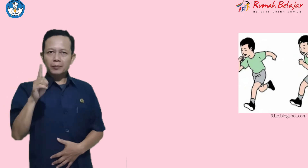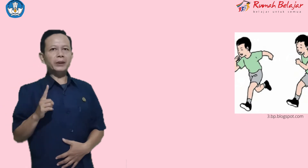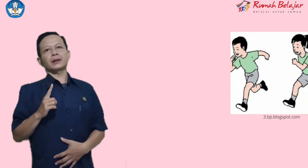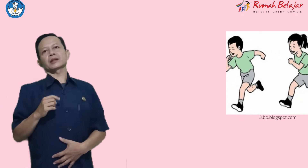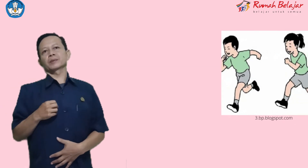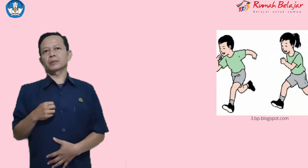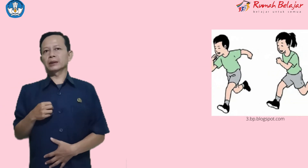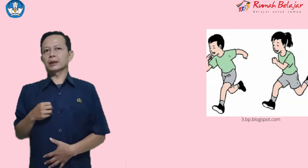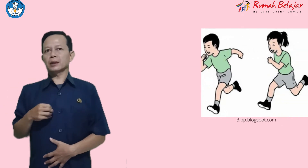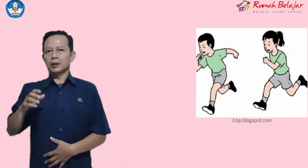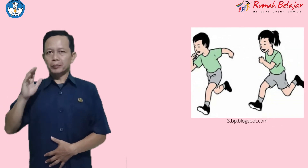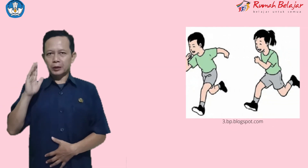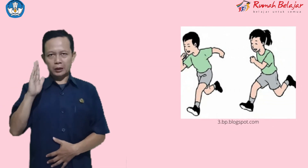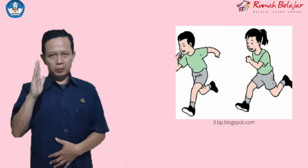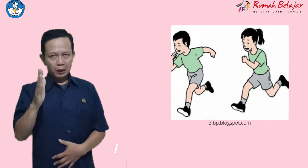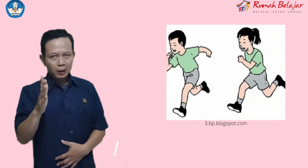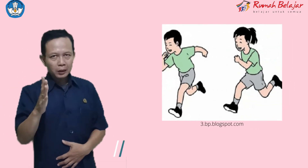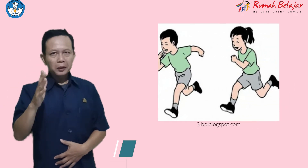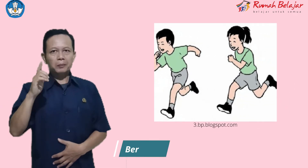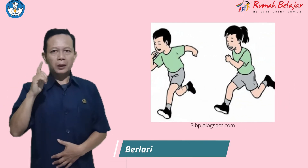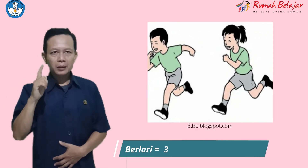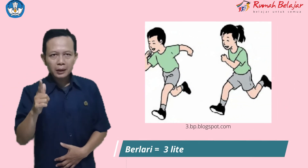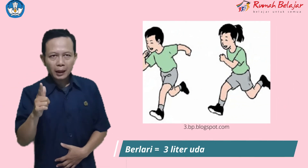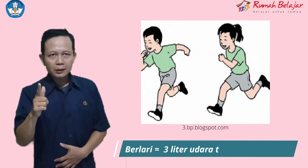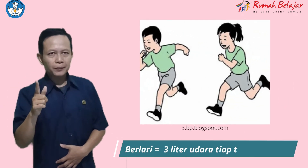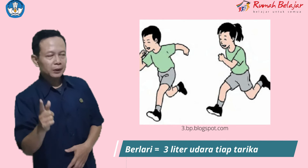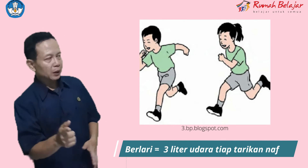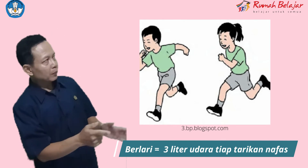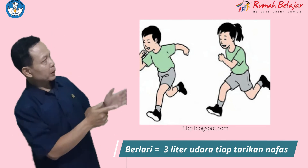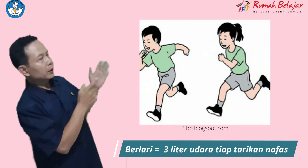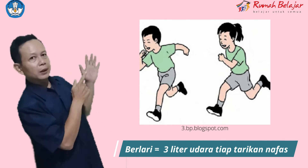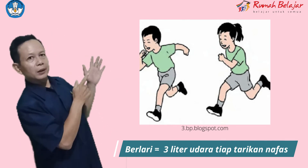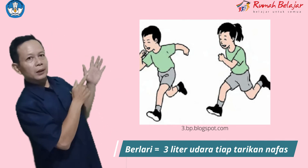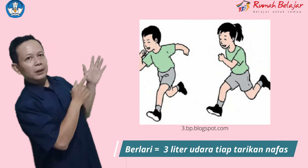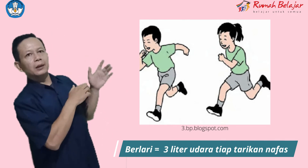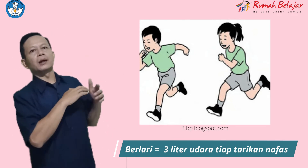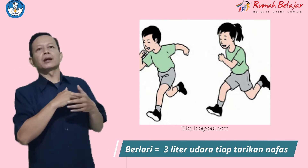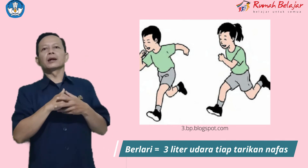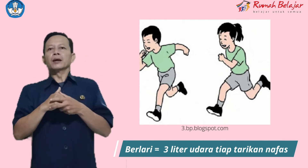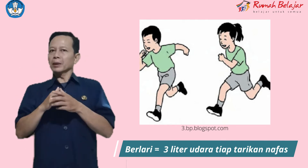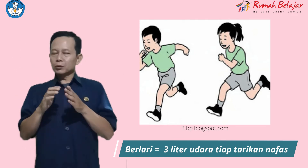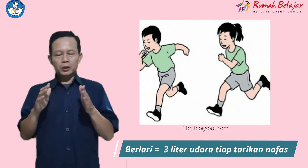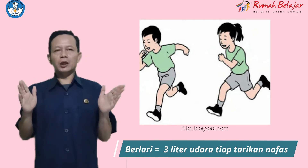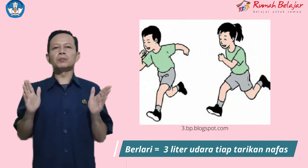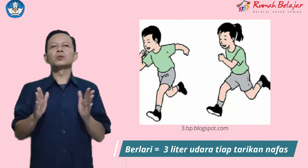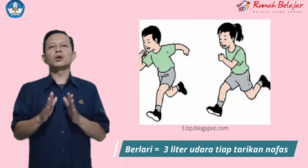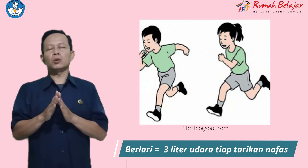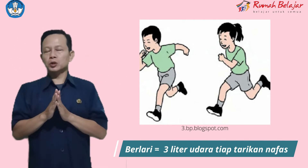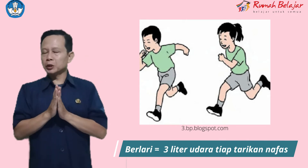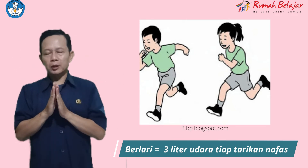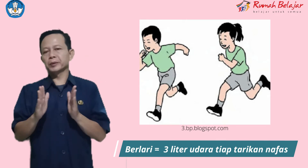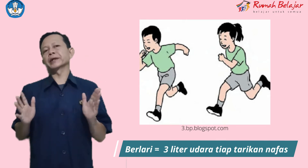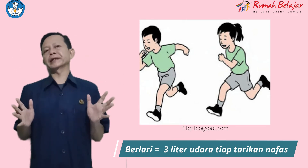ketika beraktivitas sahabat belajar, misalnya berlari, bekerja seperti gambar ini, manusia